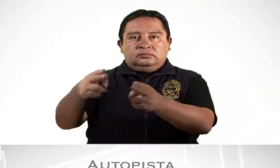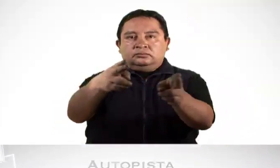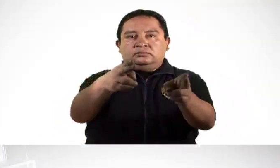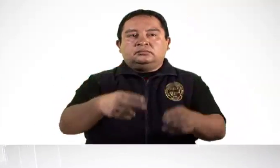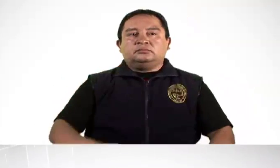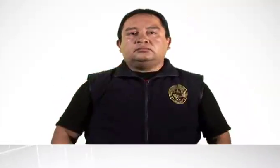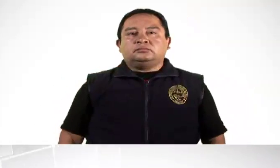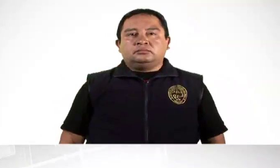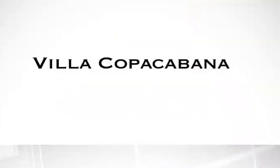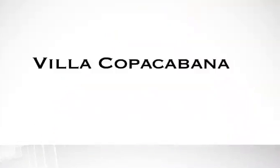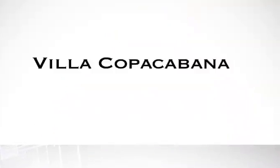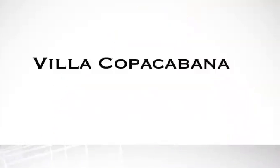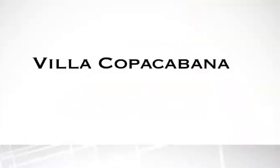Autopista.